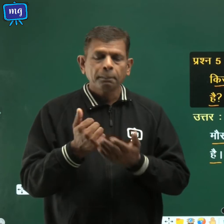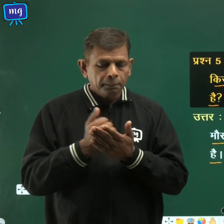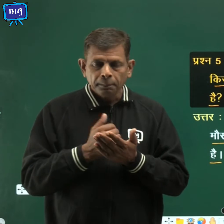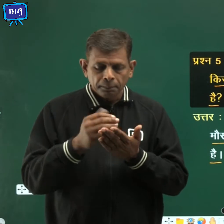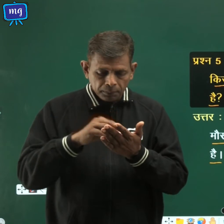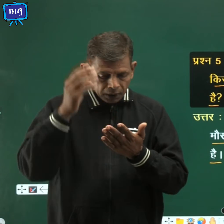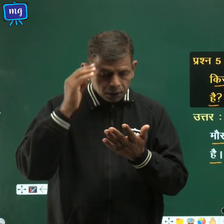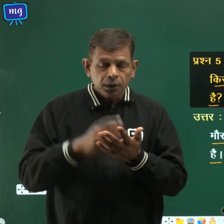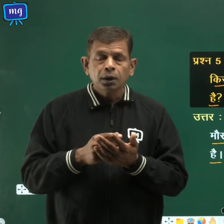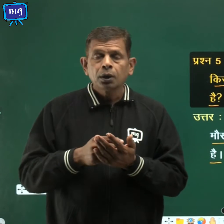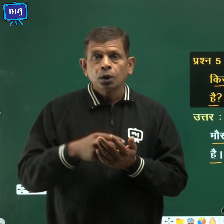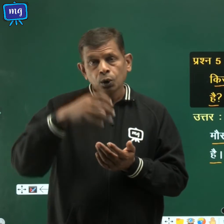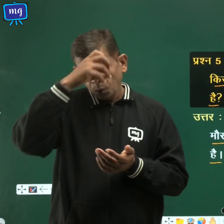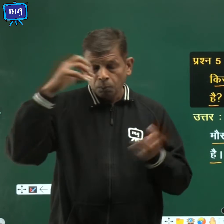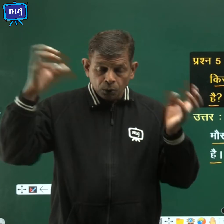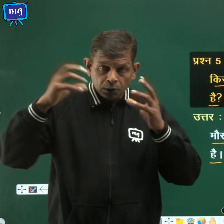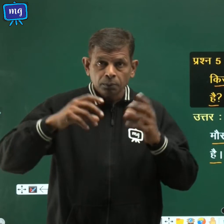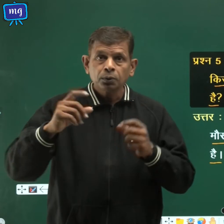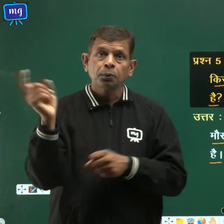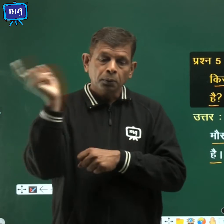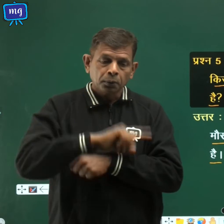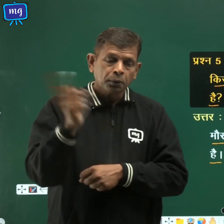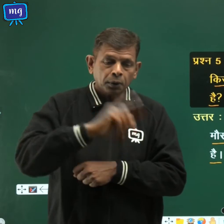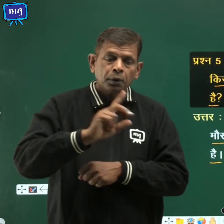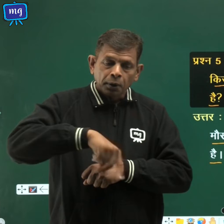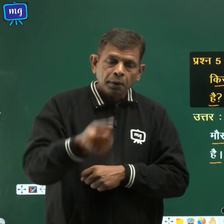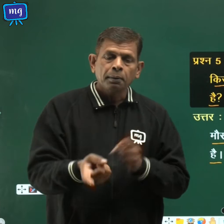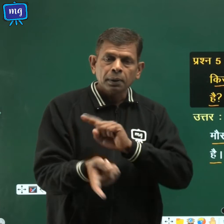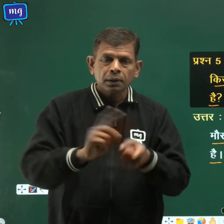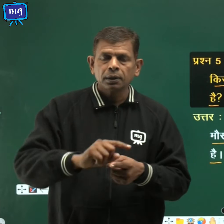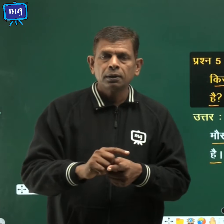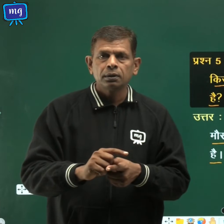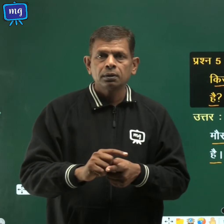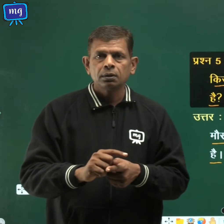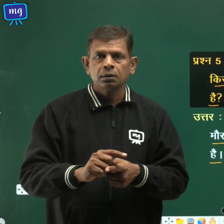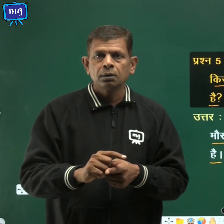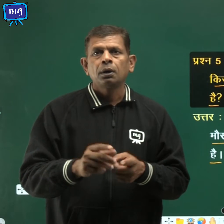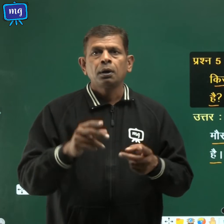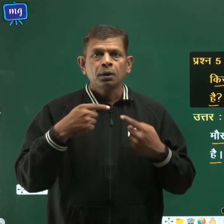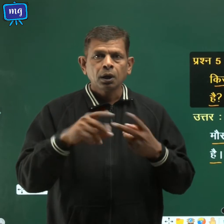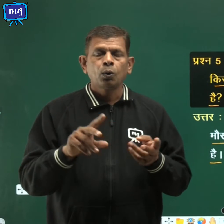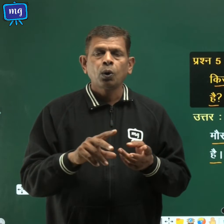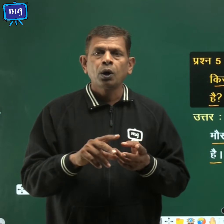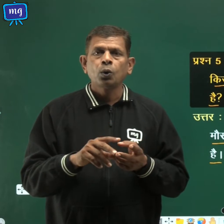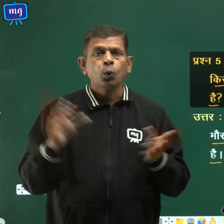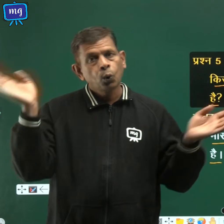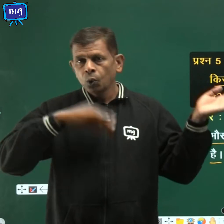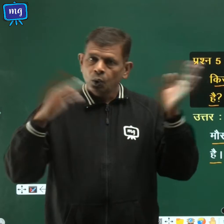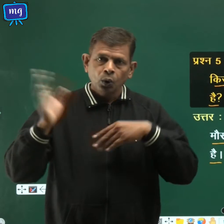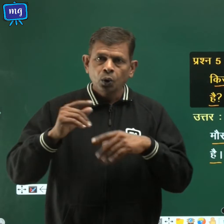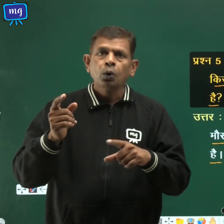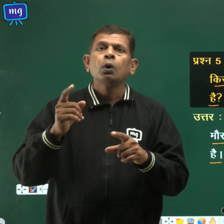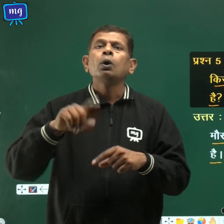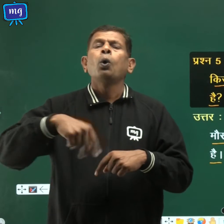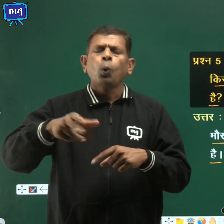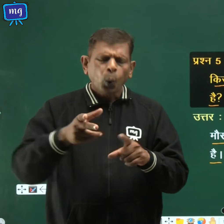कि मौसम तो डेली बदलता है, प्रतिदिन बदलता है, जबकि जलवायु कई